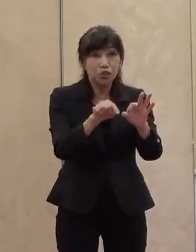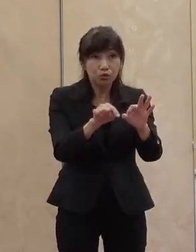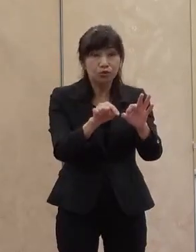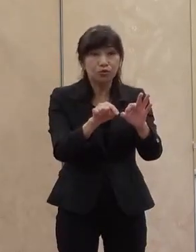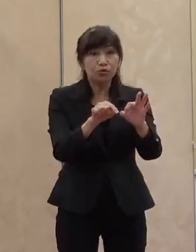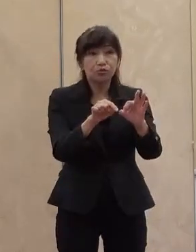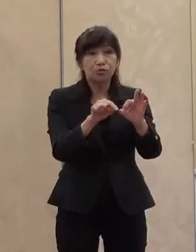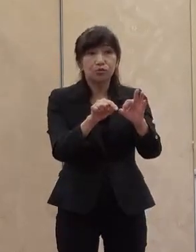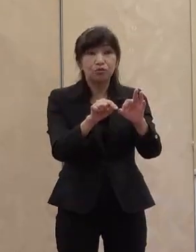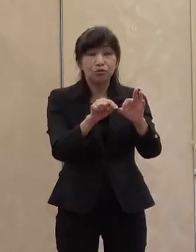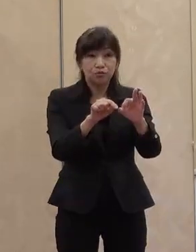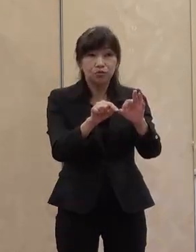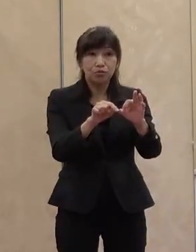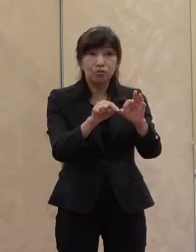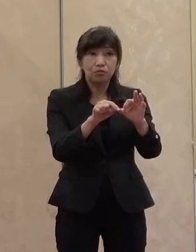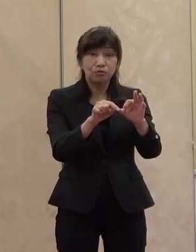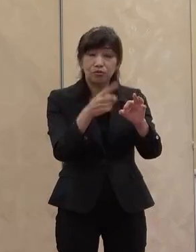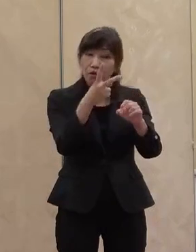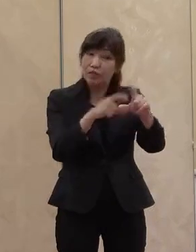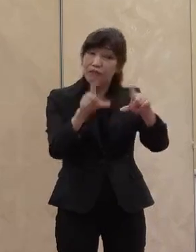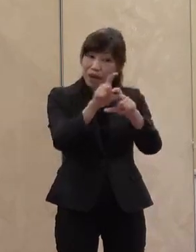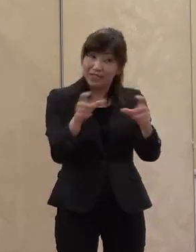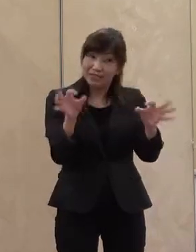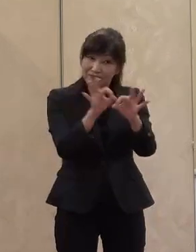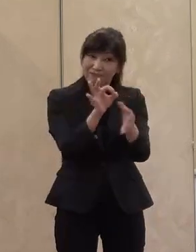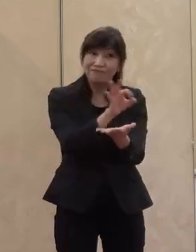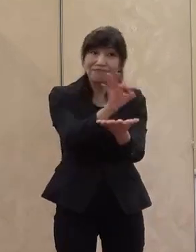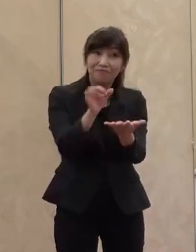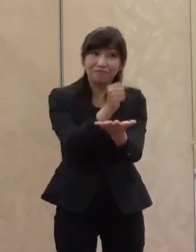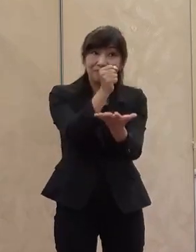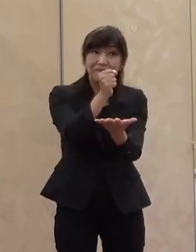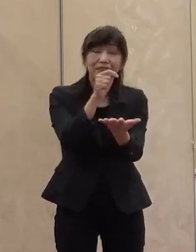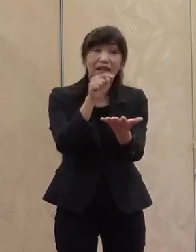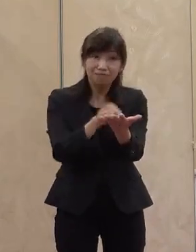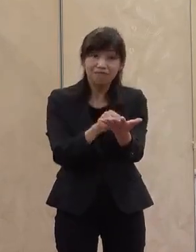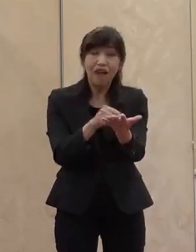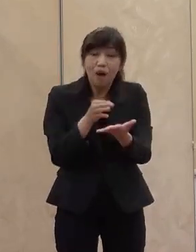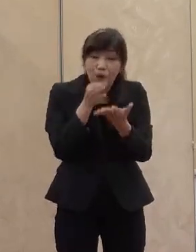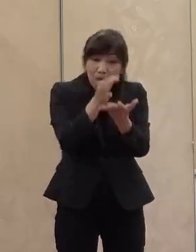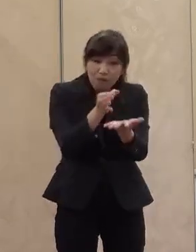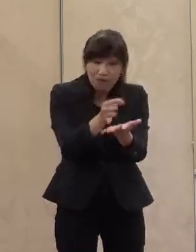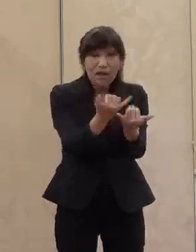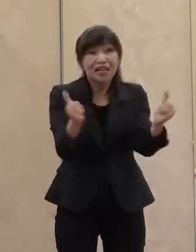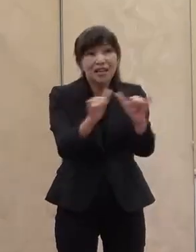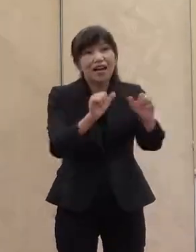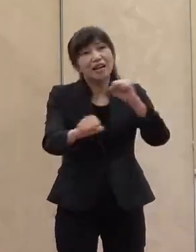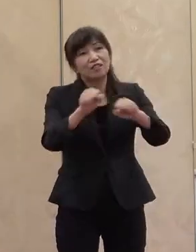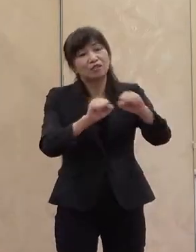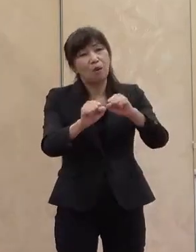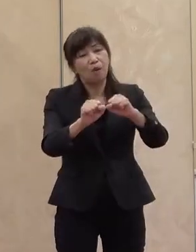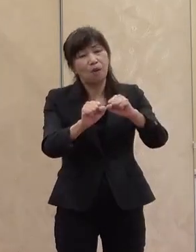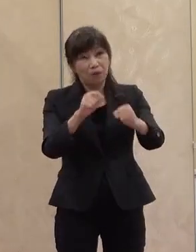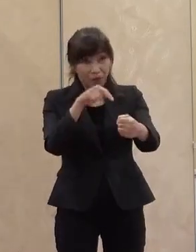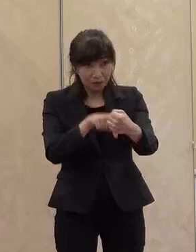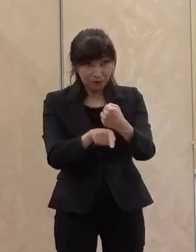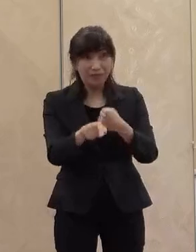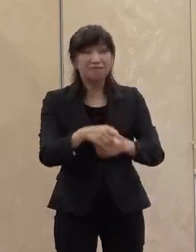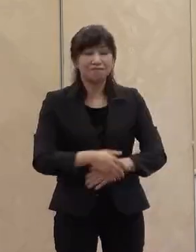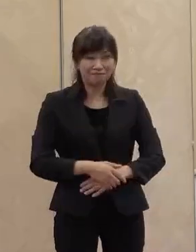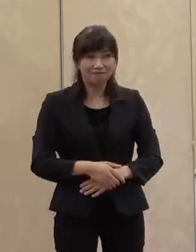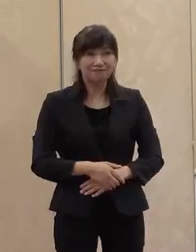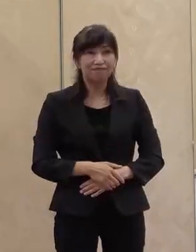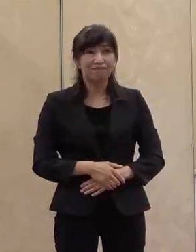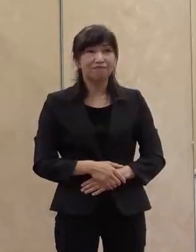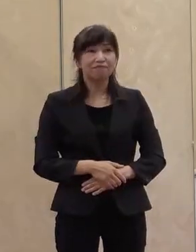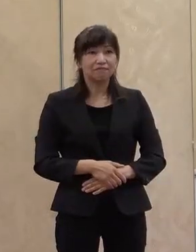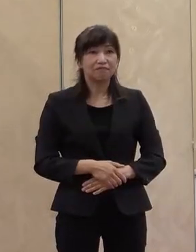の、資金を得て、そして活動、社会活動をするということです。ですので、ある意味全額